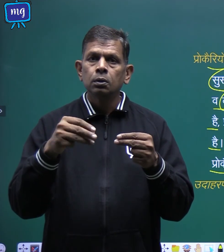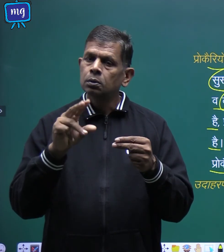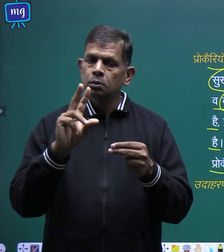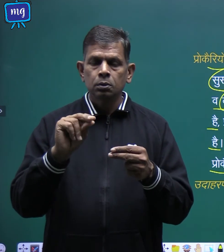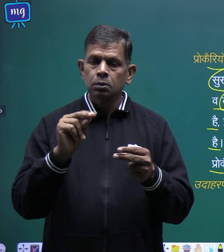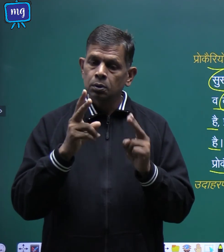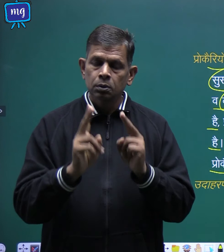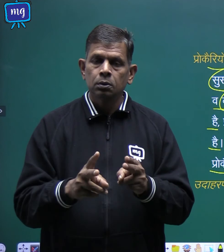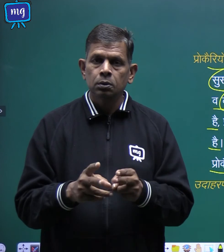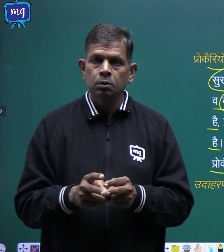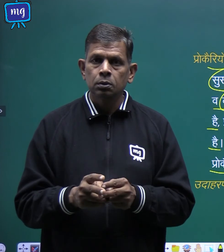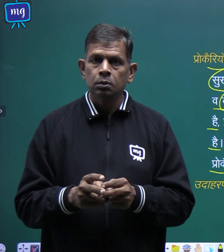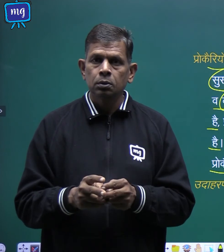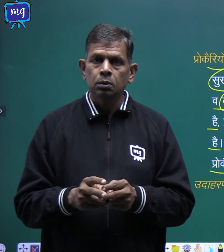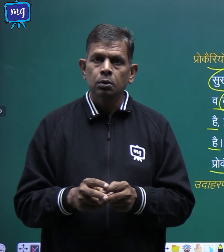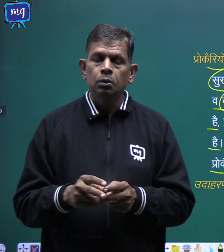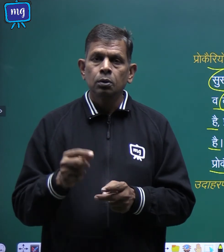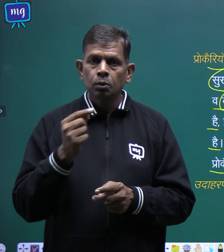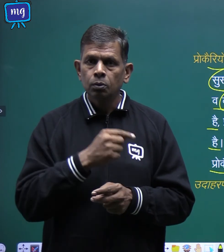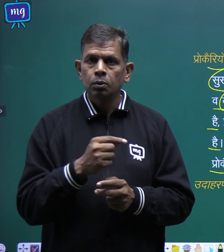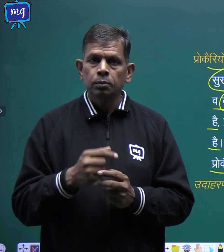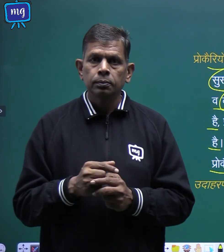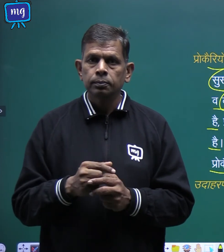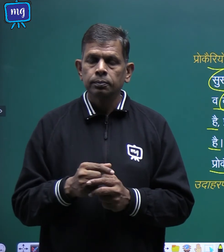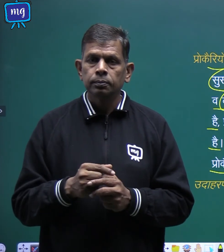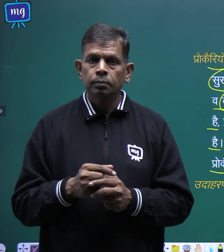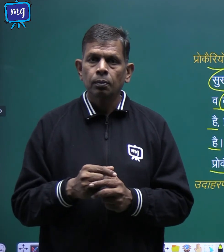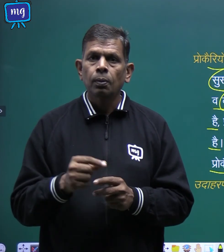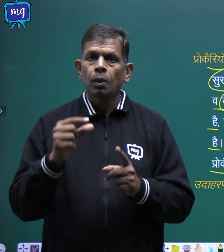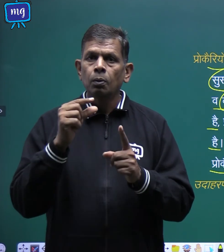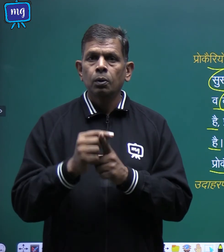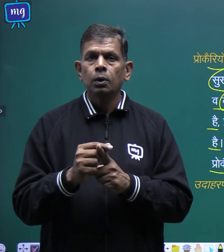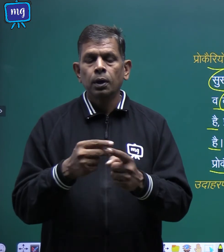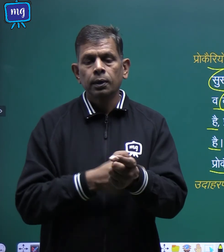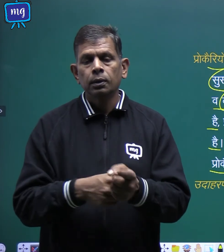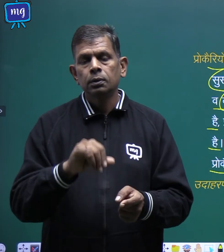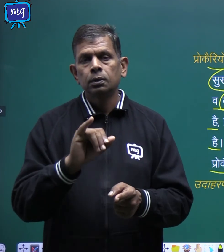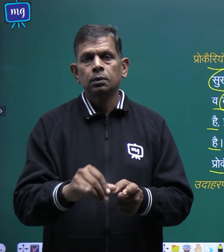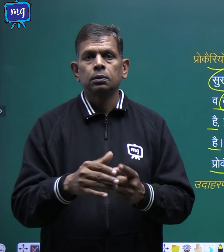नहीं पाई जाती, वो प्रोकैरियोट्स कहलाते हैं।